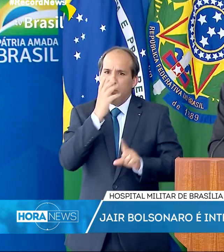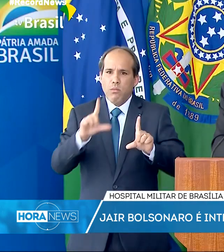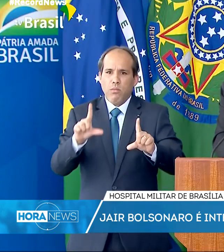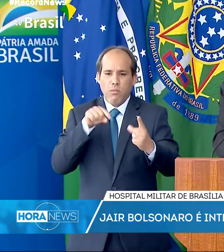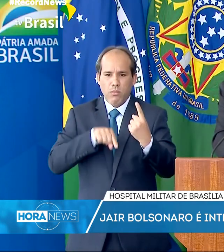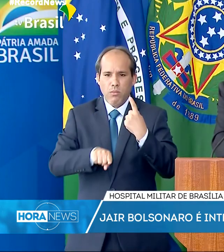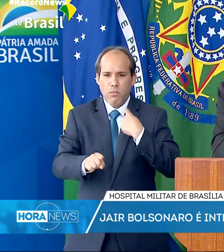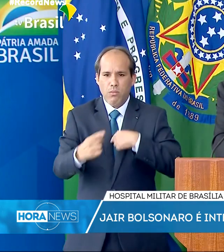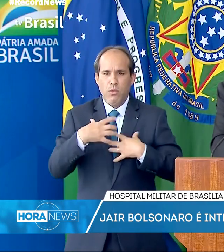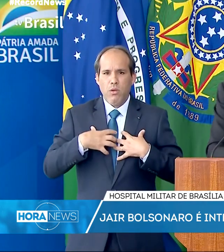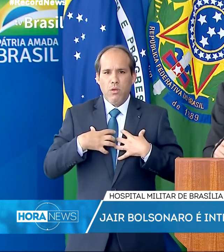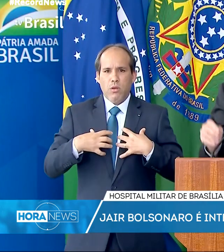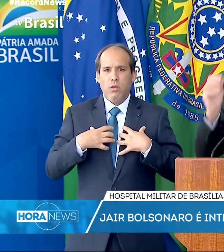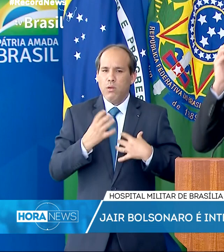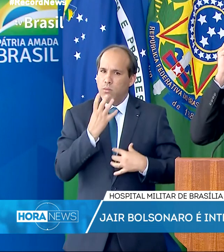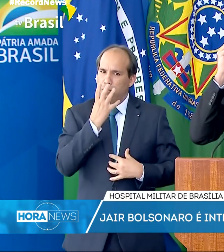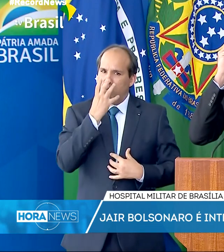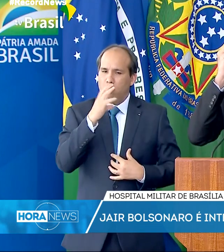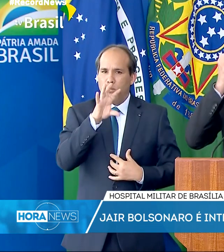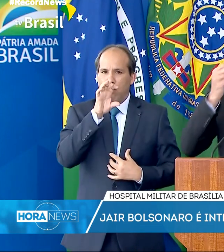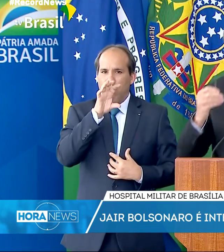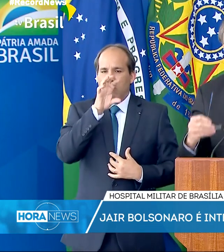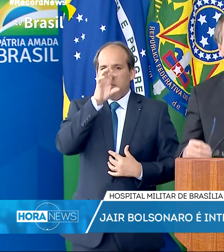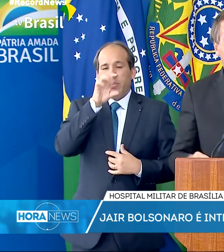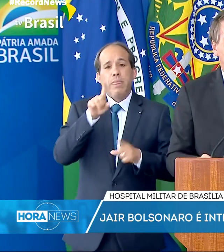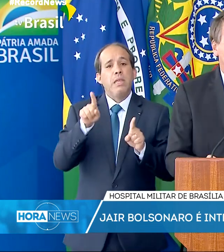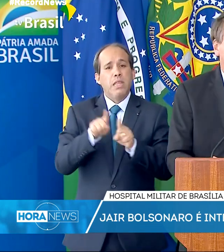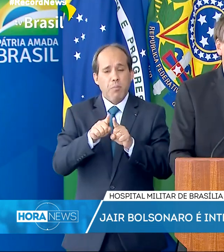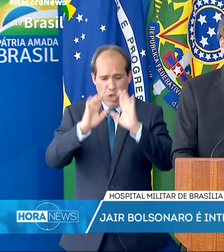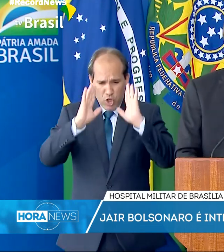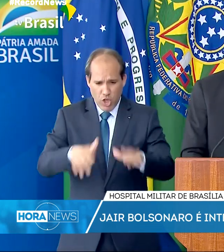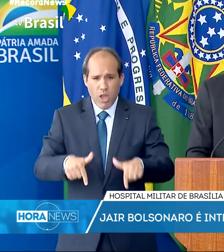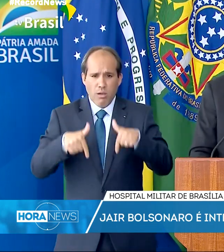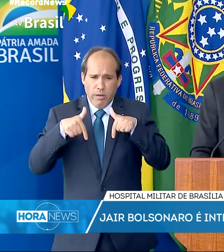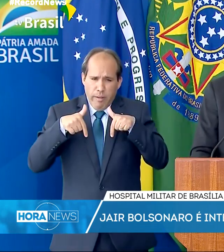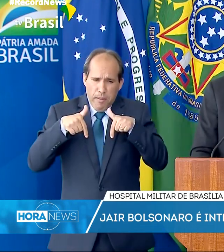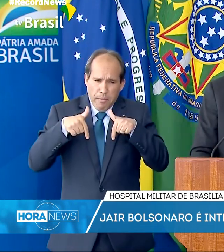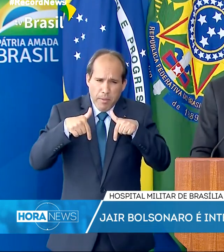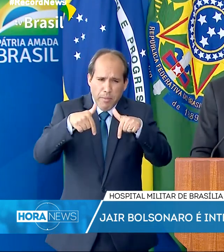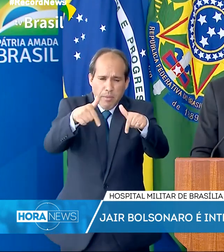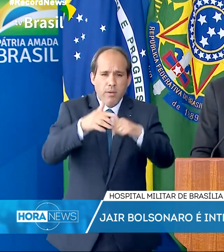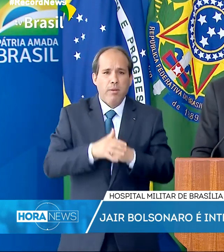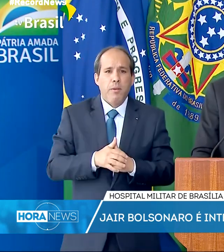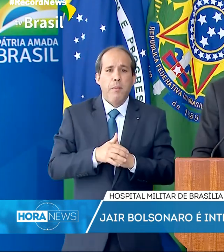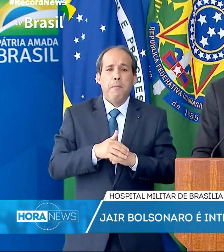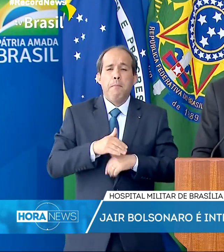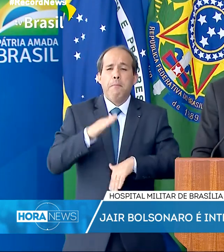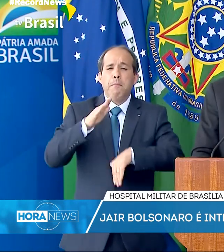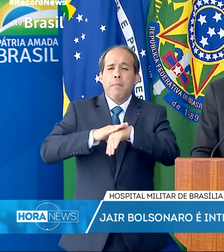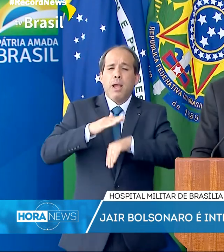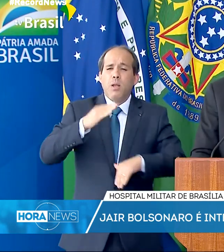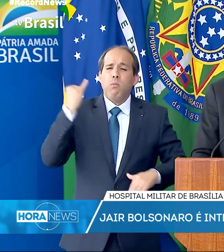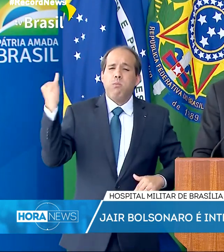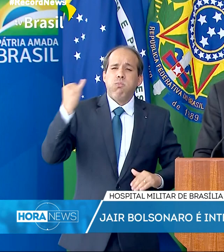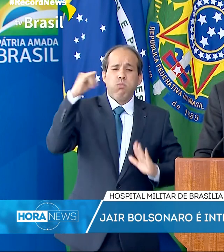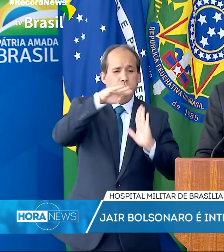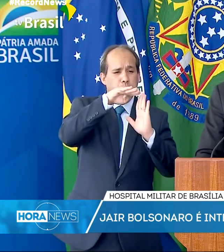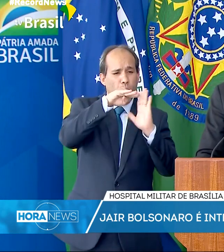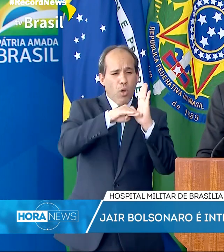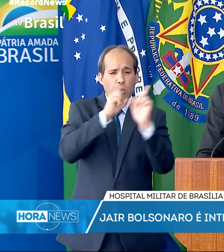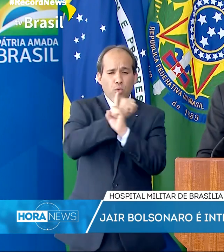a pouco a assessoria da presidência confirmou a informação em Nove de Julho o presidente voltou a reclamar de